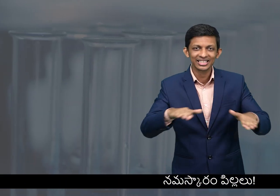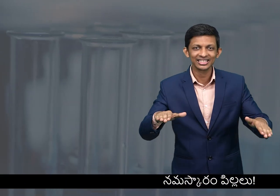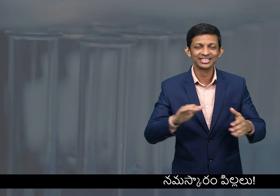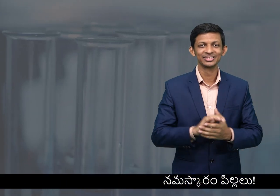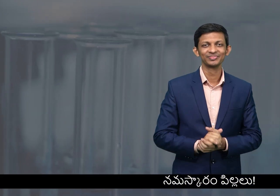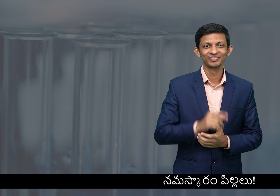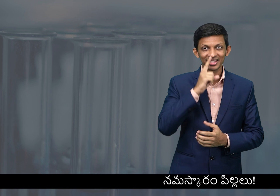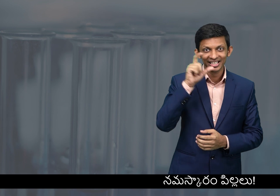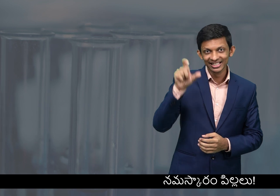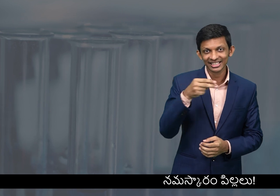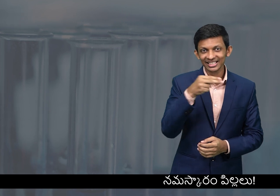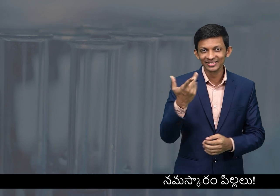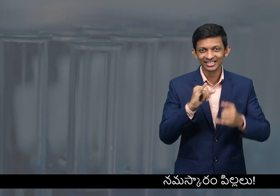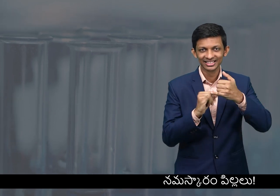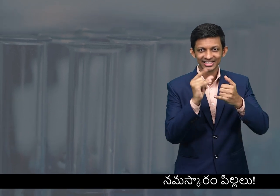పిల్లలు,